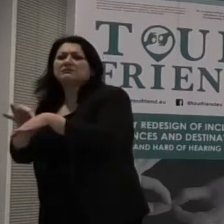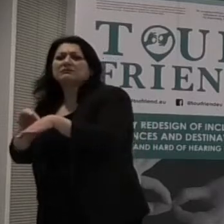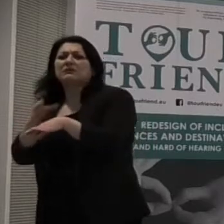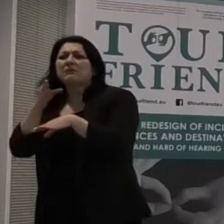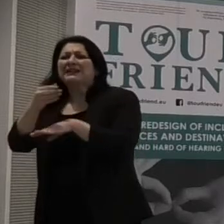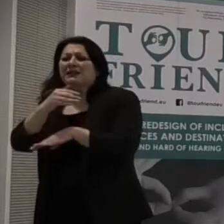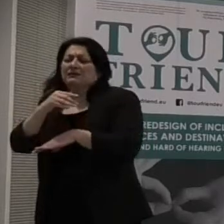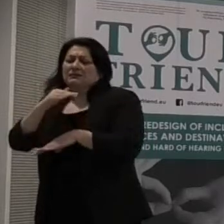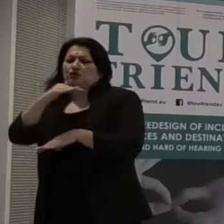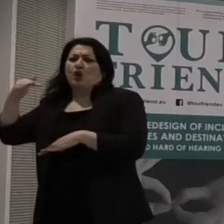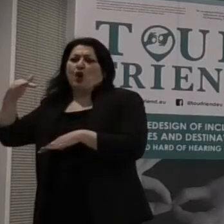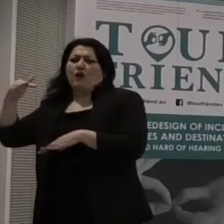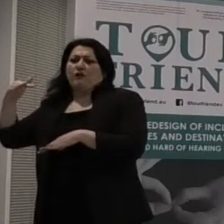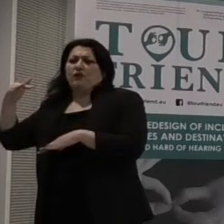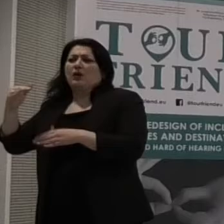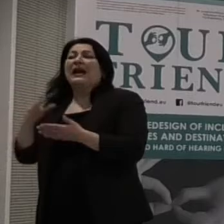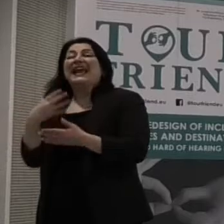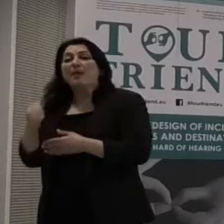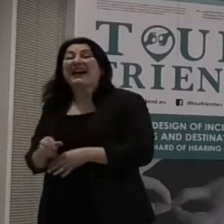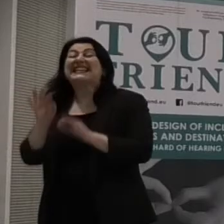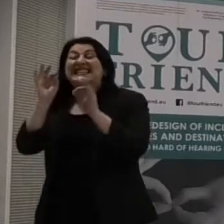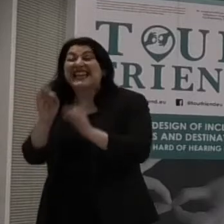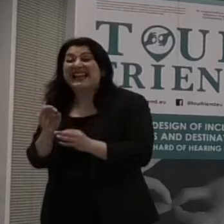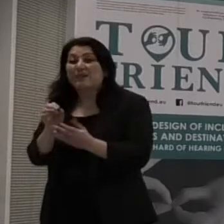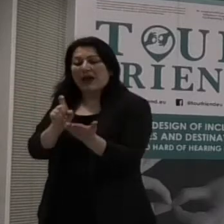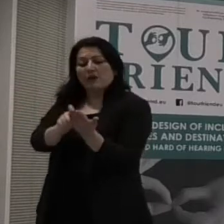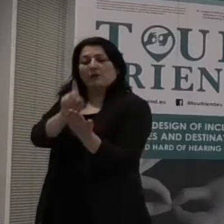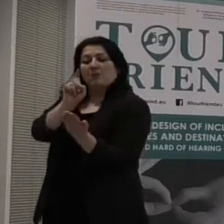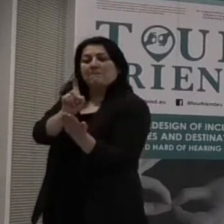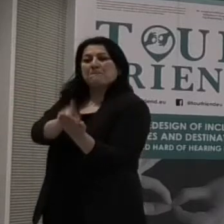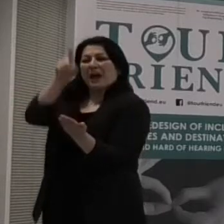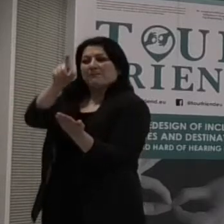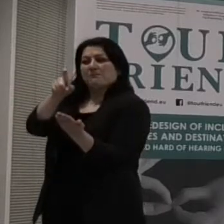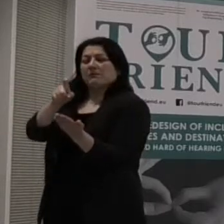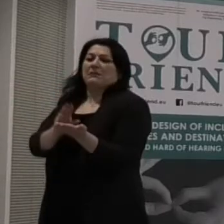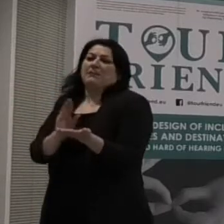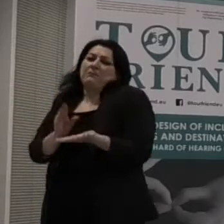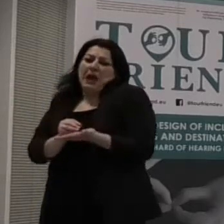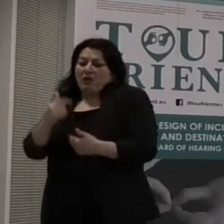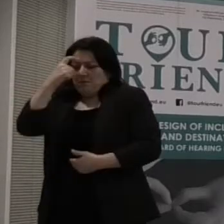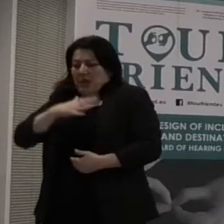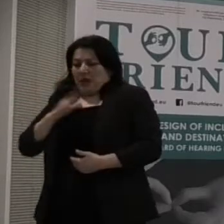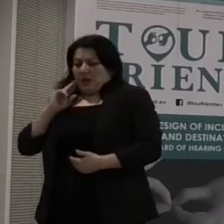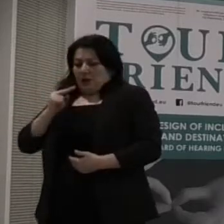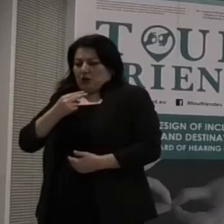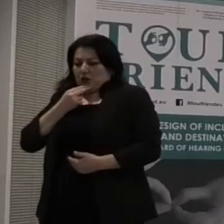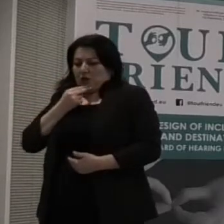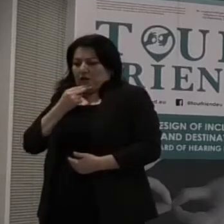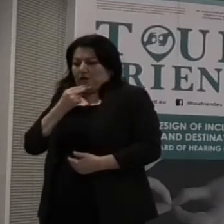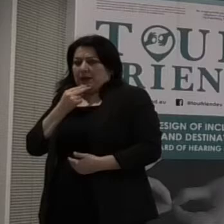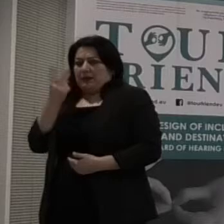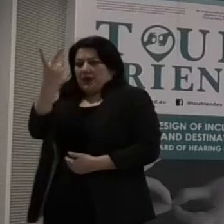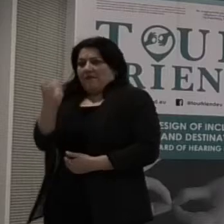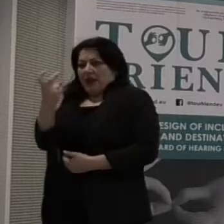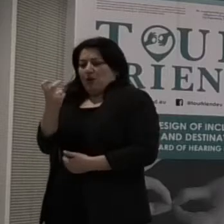να πατήσετε, υπάρχει σύμβολο που πατάει ο κοφός επισκέπτης και βλέπει όλο το κείμενο στην